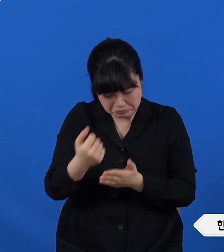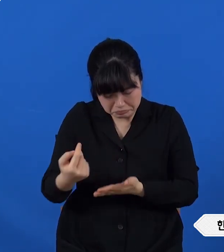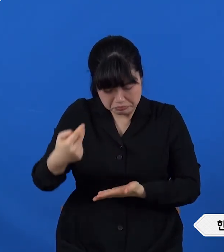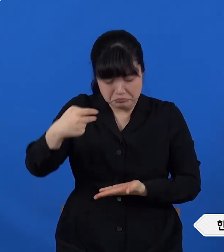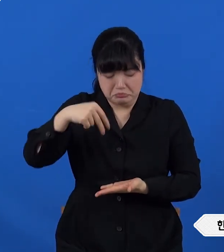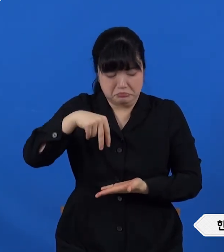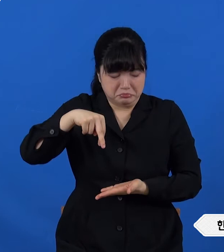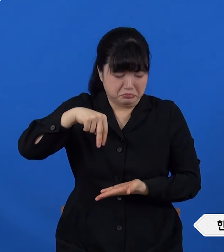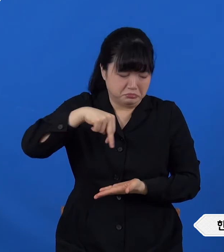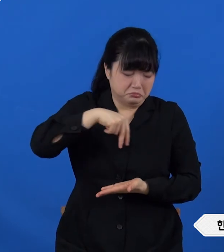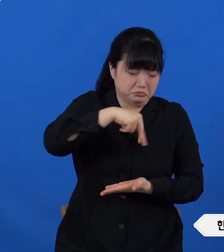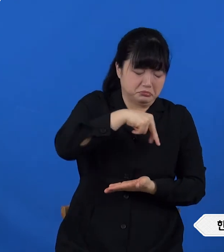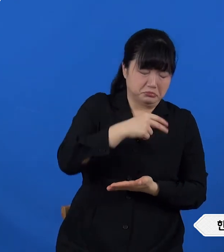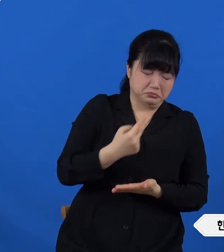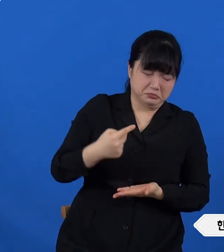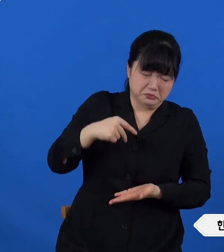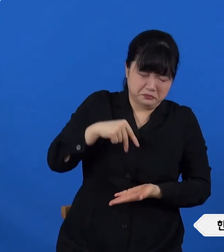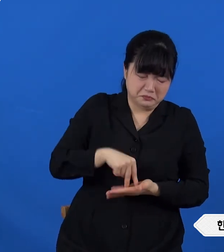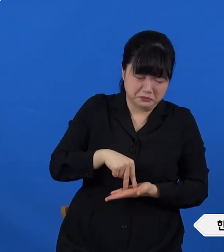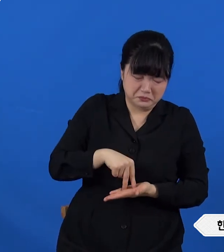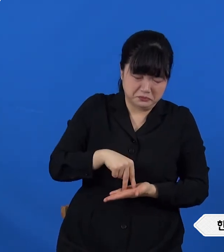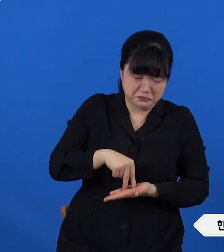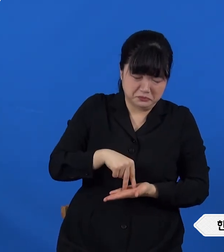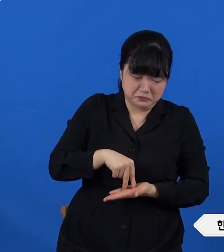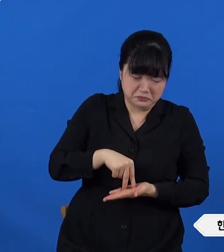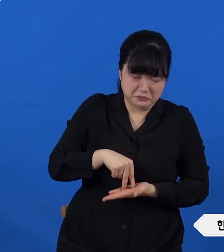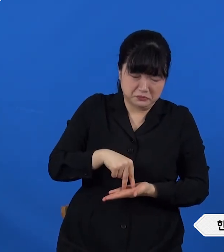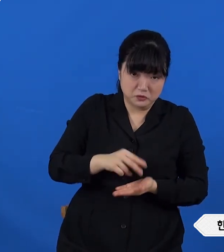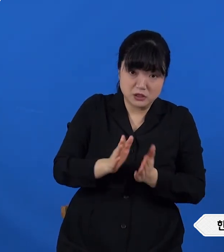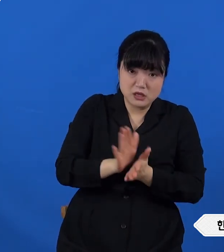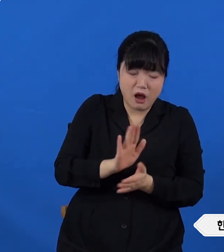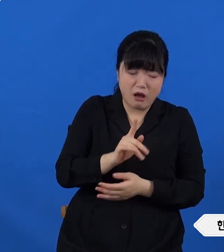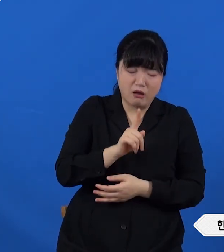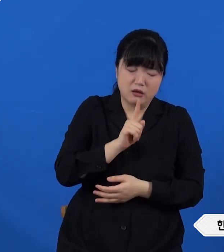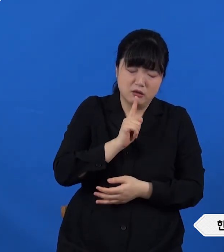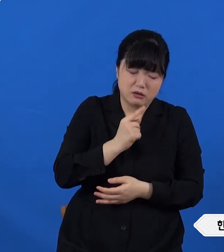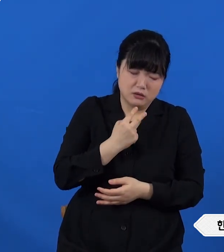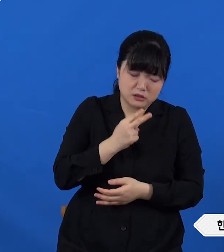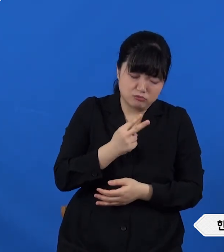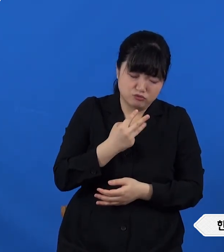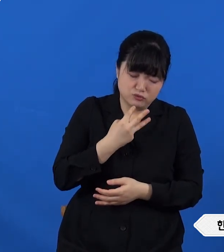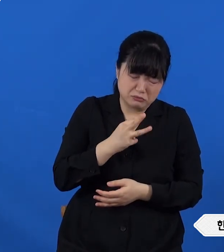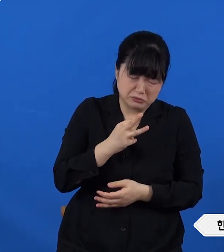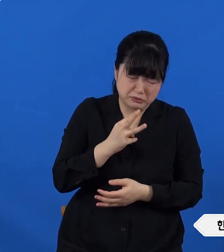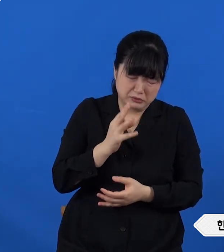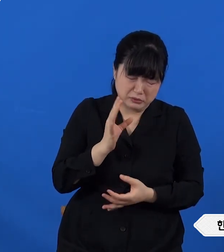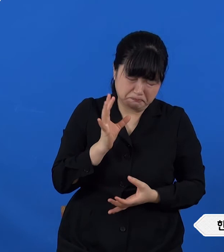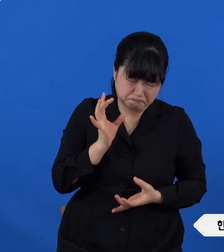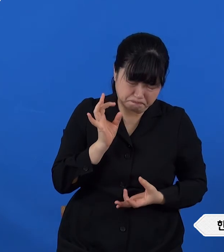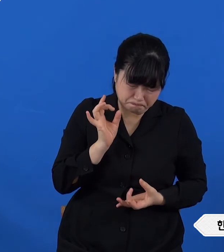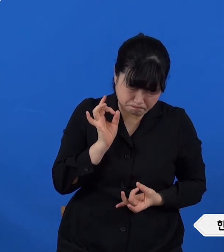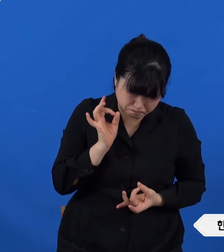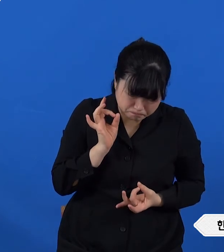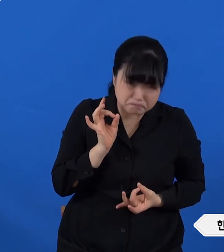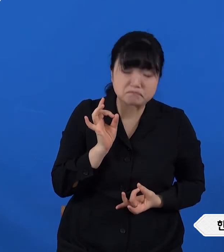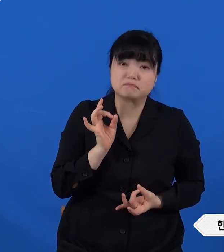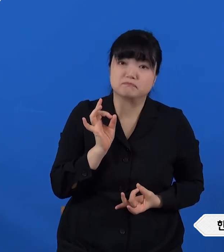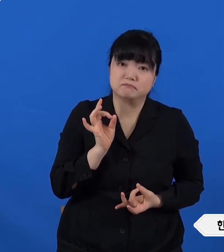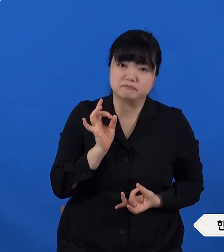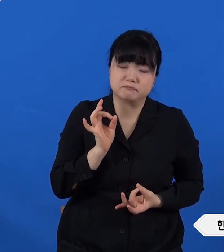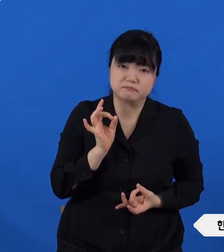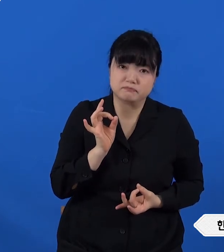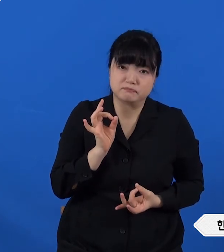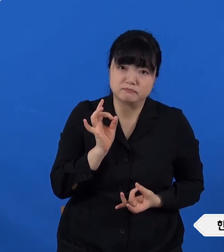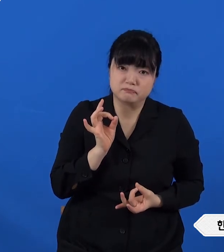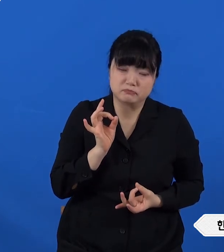섰습니다. 말문이 막혔는지 한 2, 3분 동안 꼼짝도 않고 그대로 계십니다.